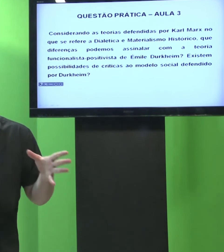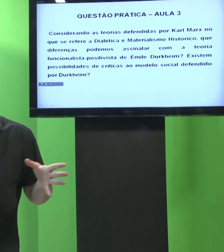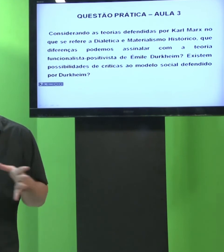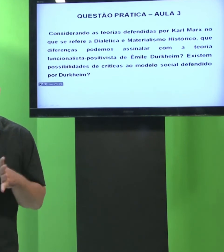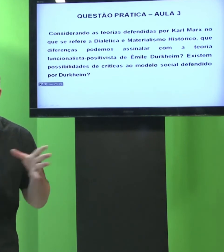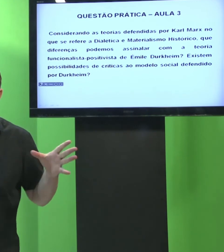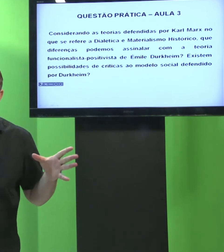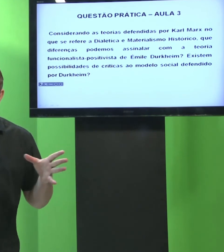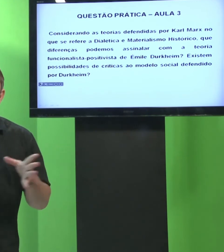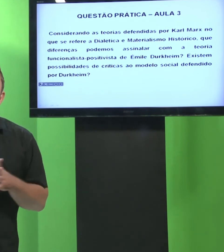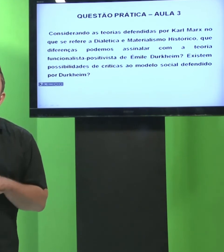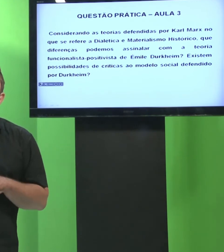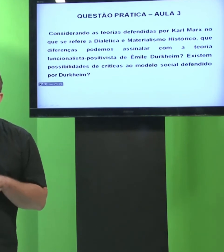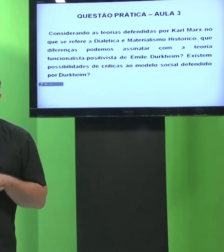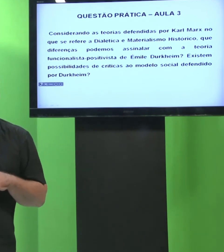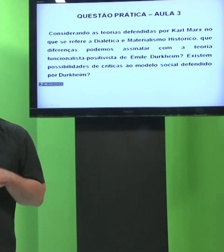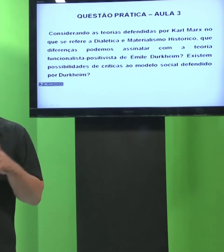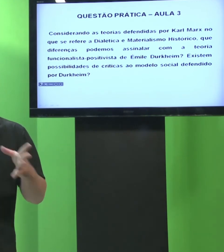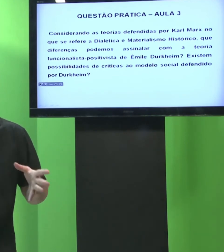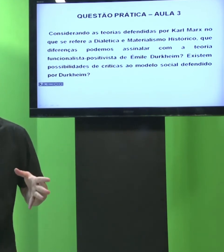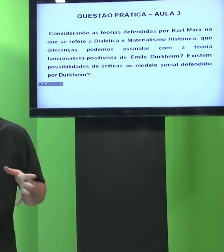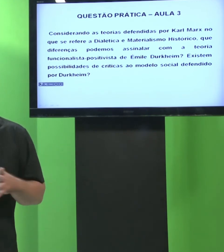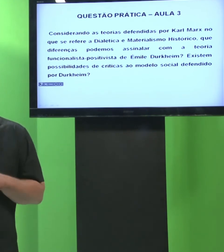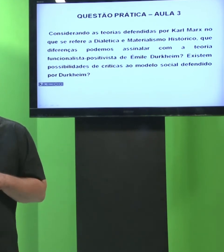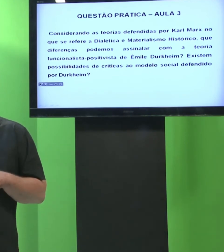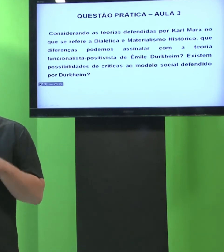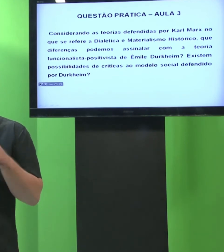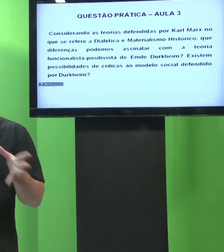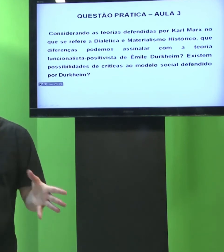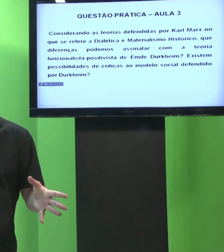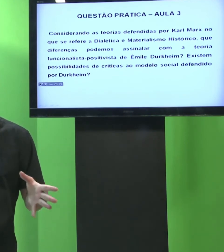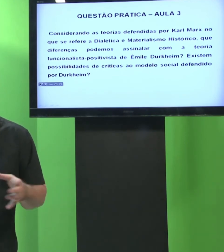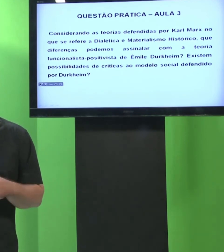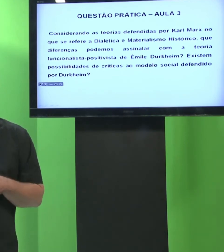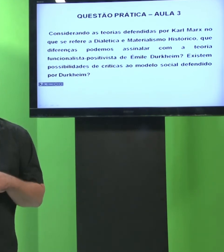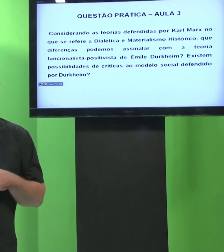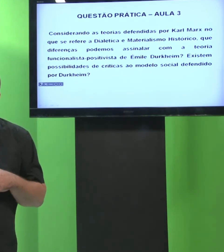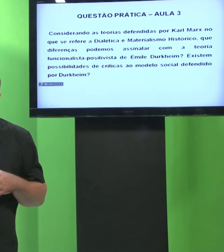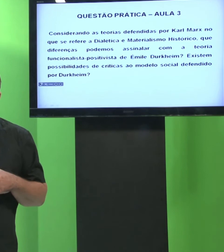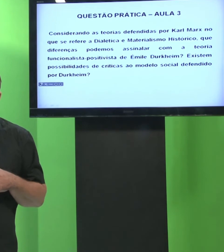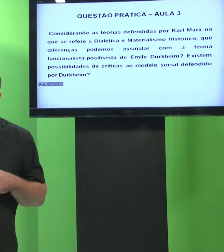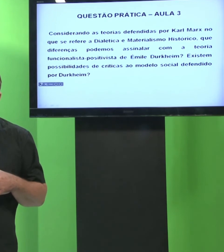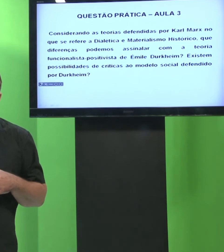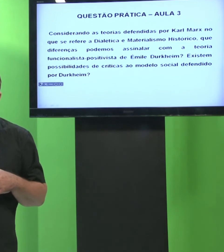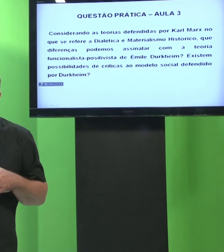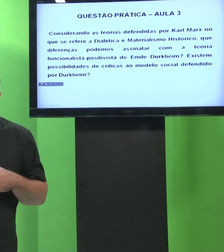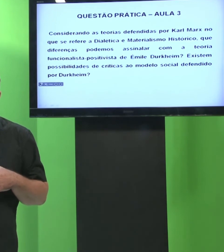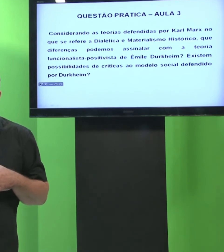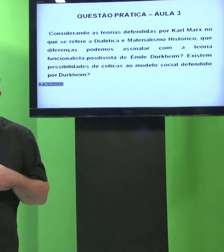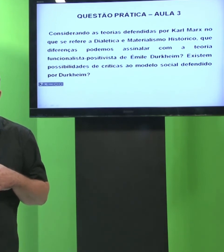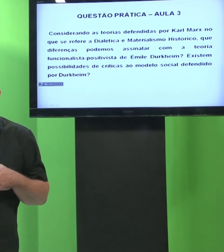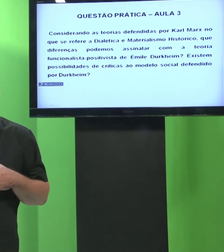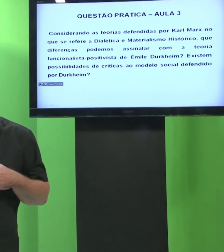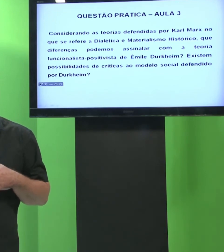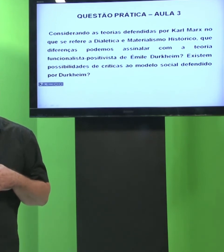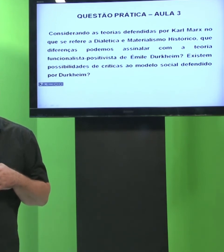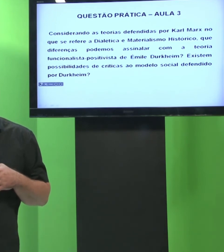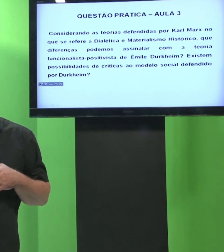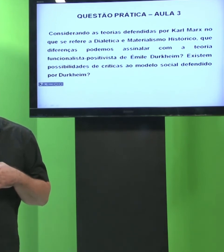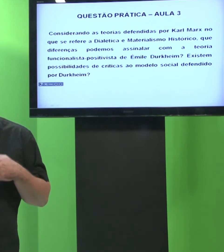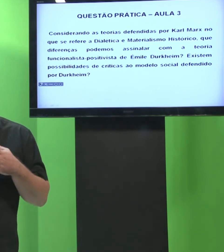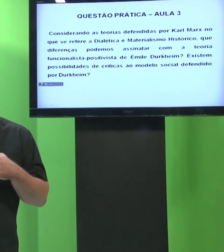chave de correção dessa questão, que é ampla, que é discussão, que